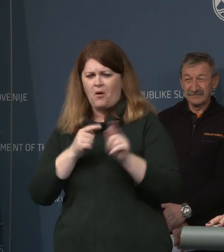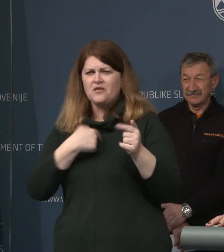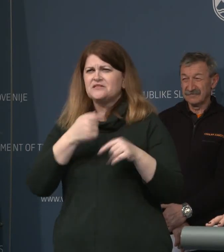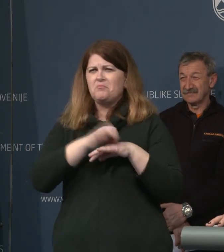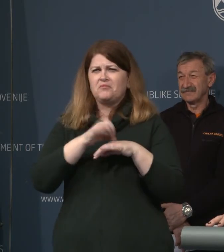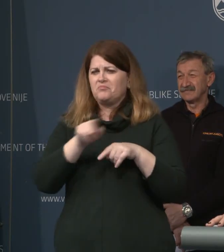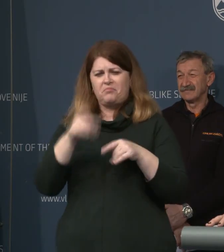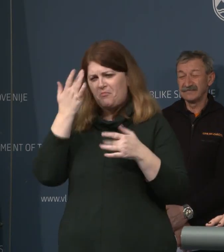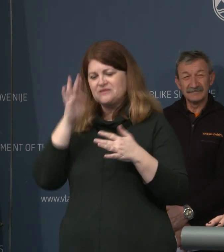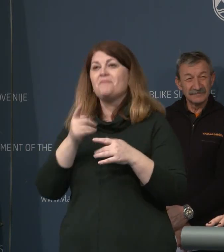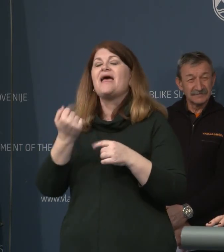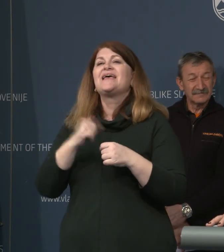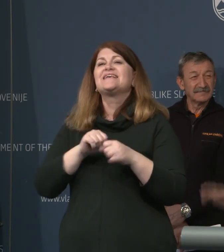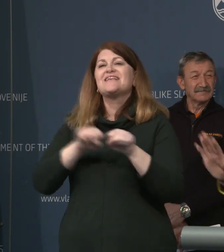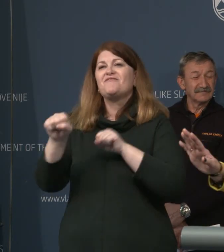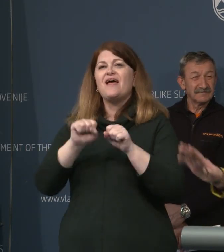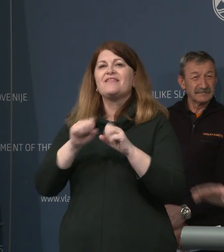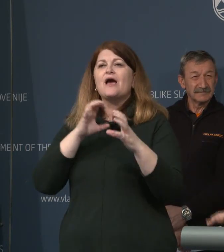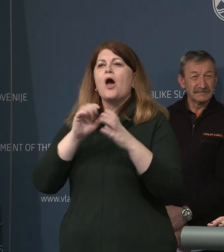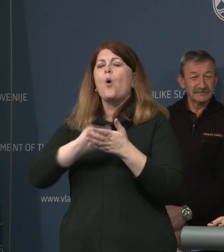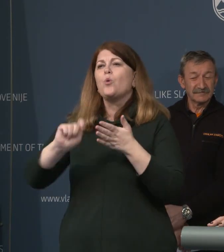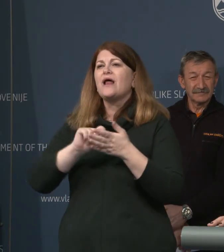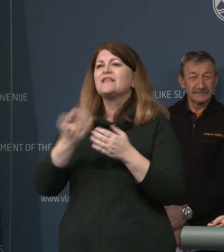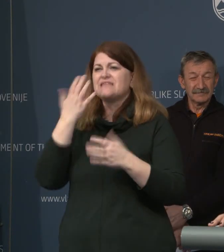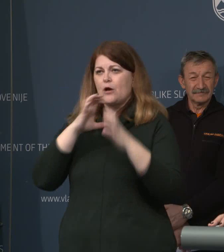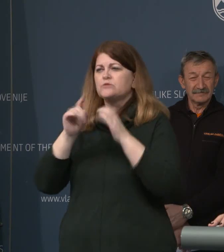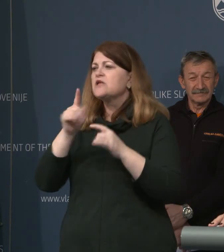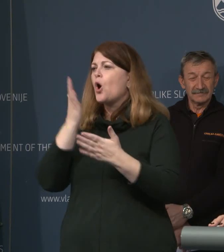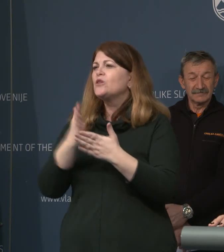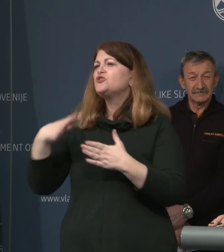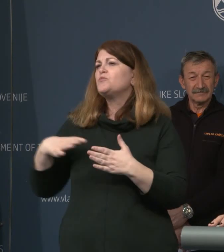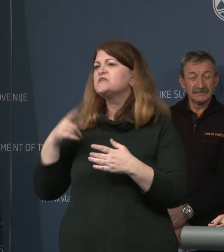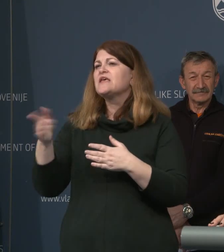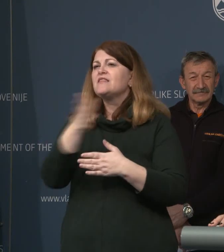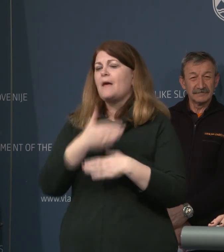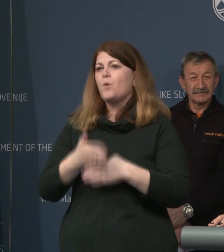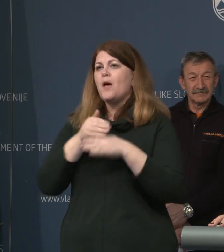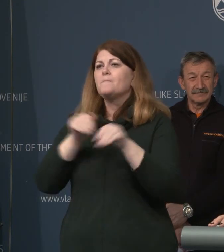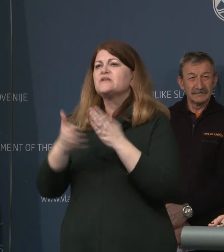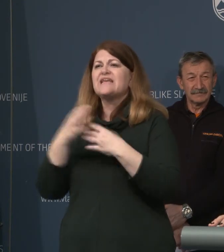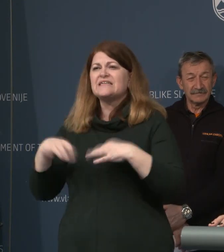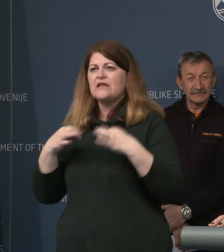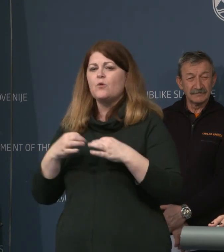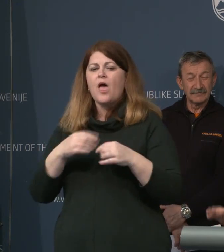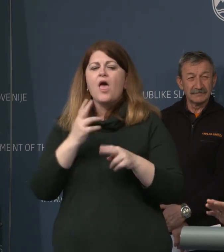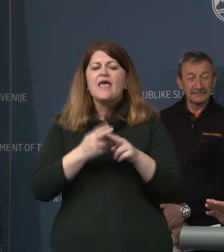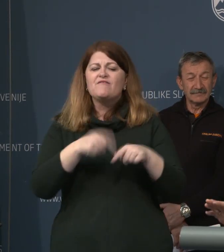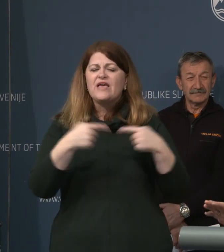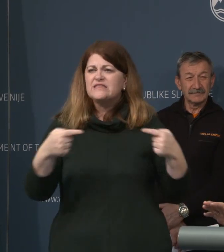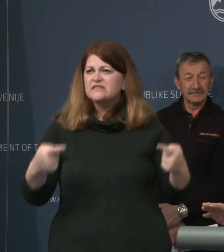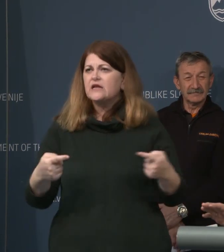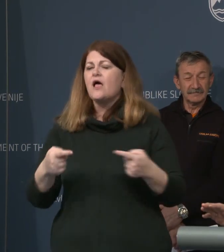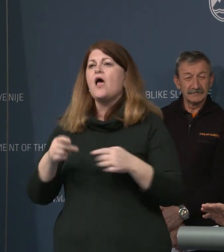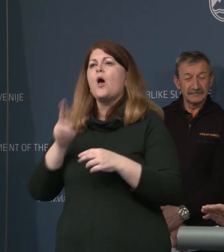vladnega urada za komuniciranje z odličnimi gospemi, ki nam pomagajo tam, Ministrstva za zdravje, infekcijske klinike